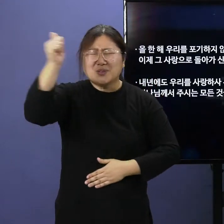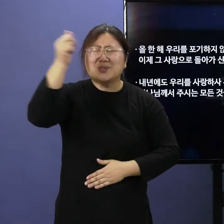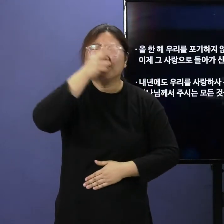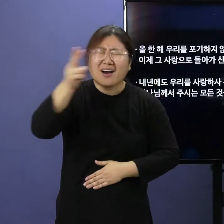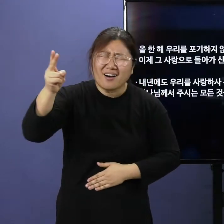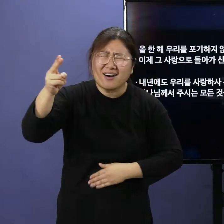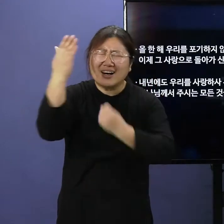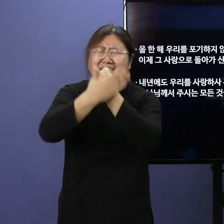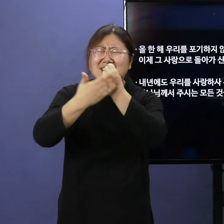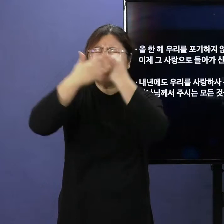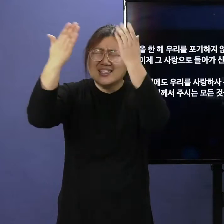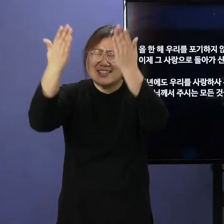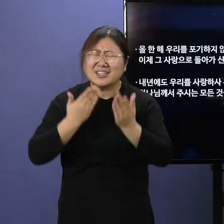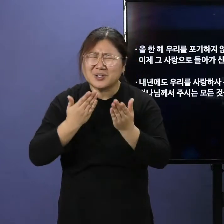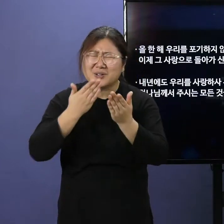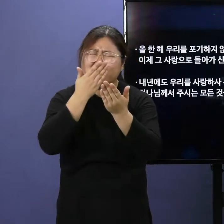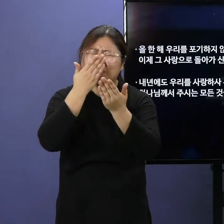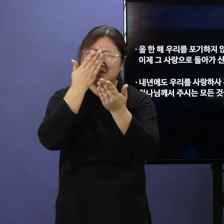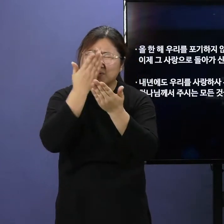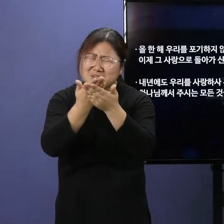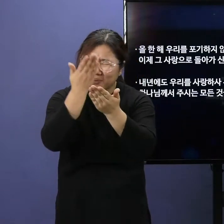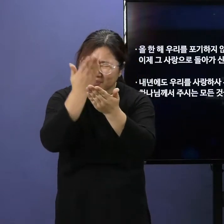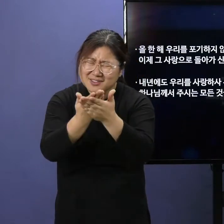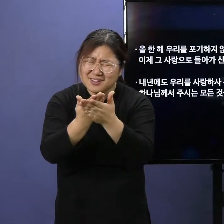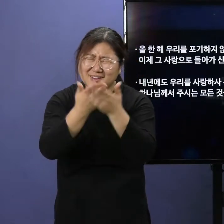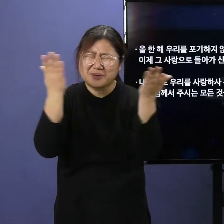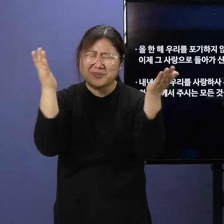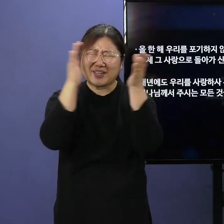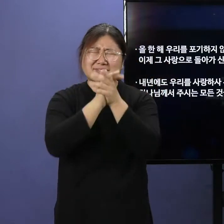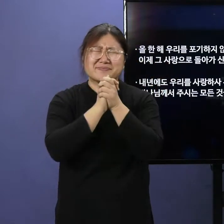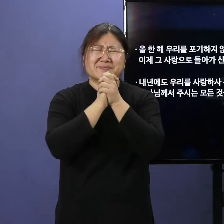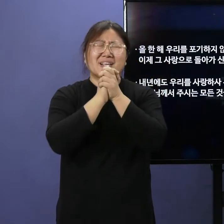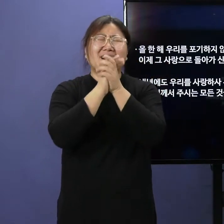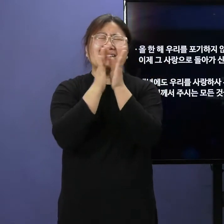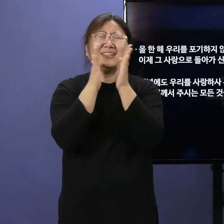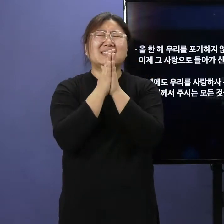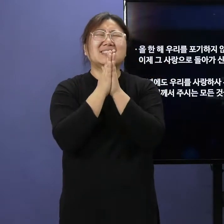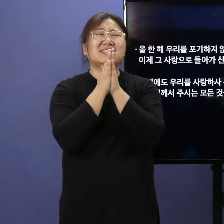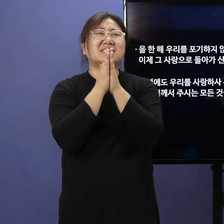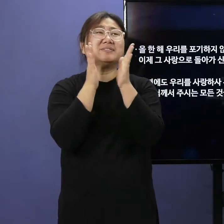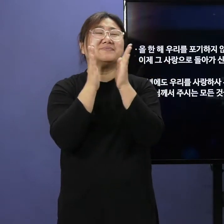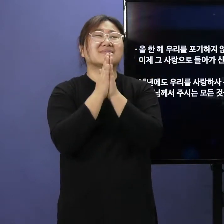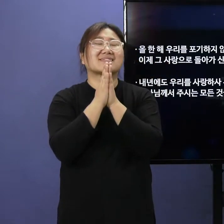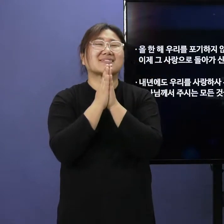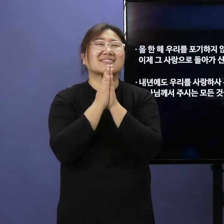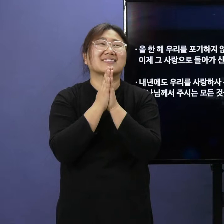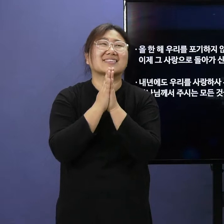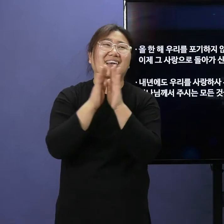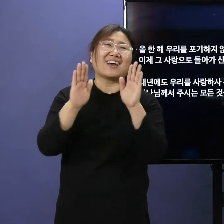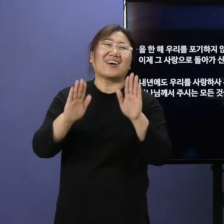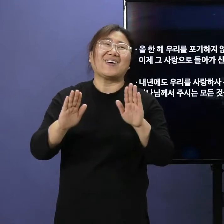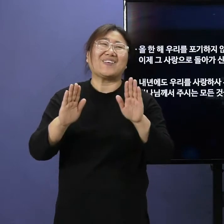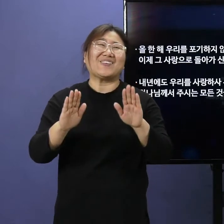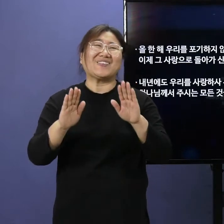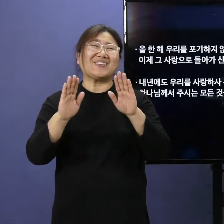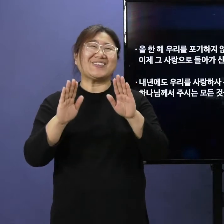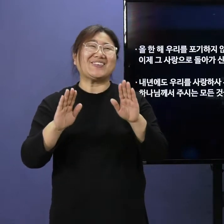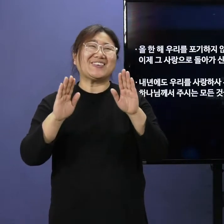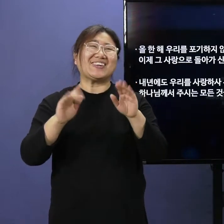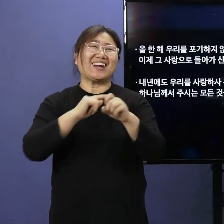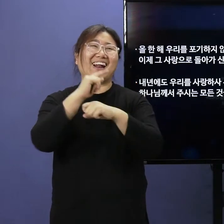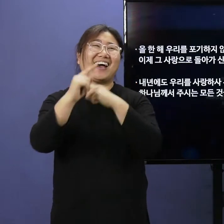주여 은혜 내려주옵소서. 사랑하는 하시니 감사합니다. 하나님 우리가 무엇이